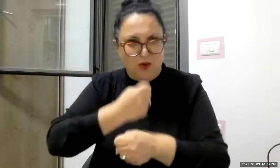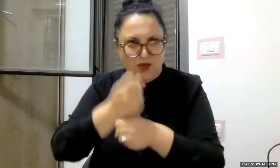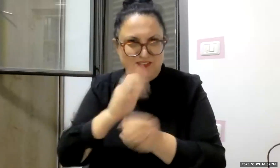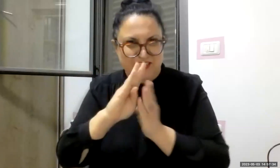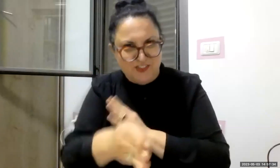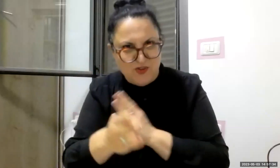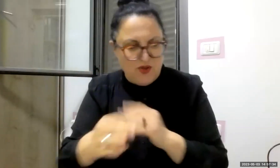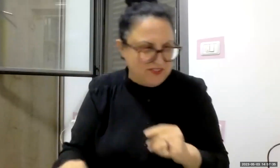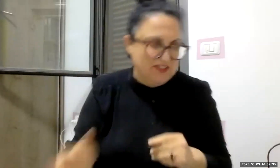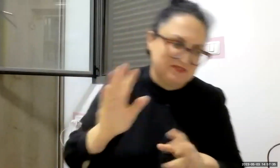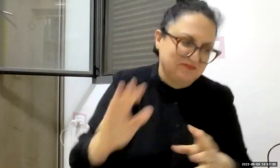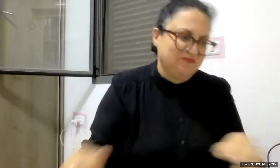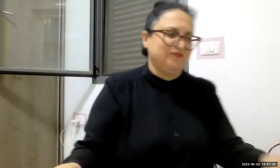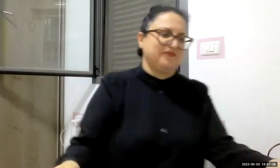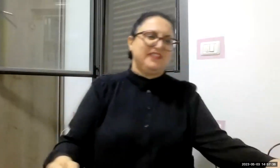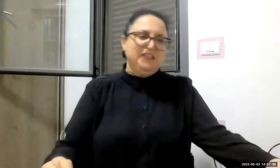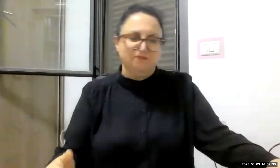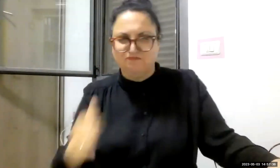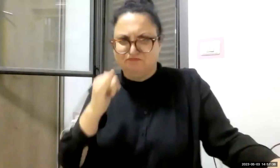רדיקליות, ואולי באמת גם פעולות ישירות.